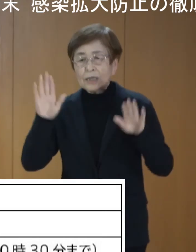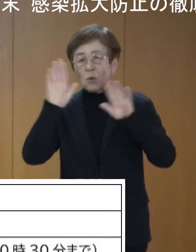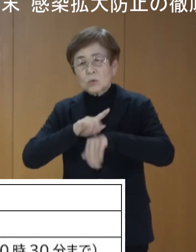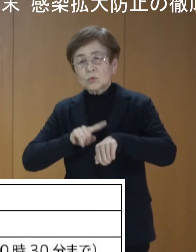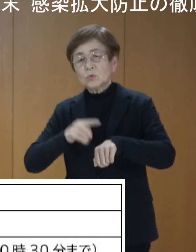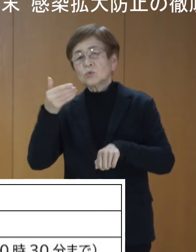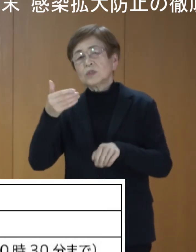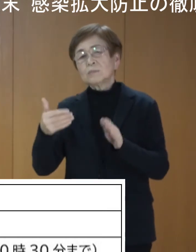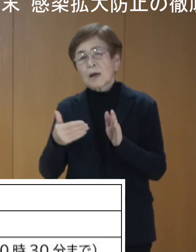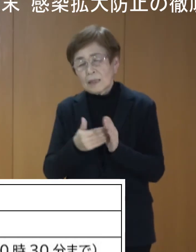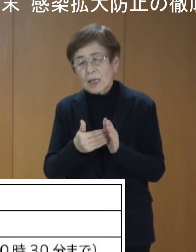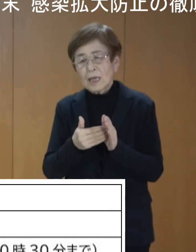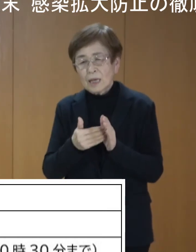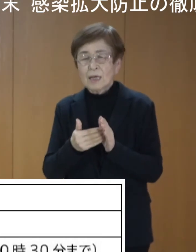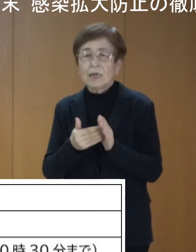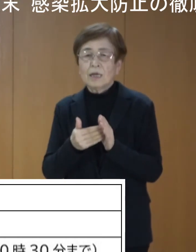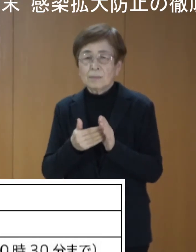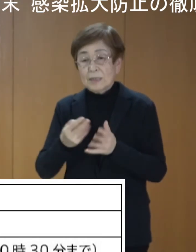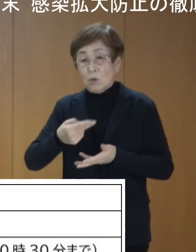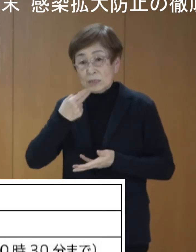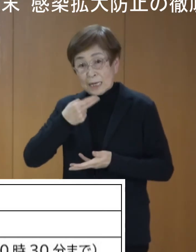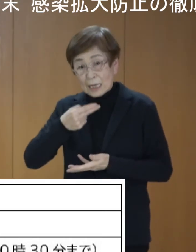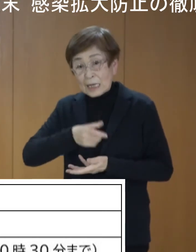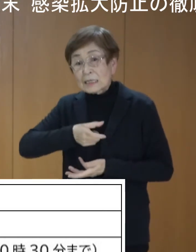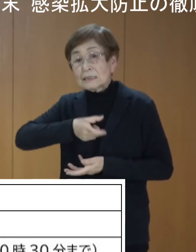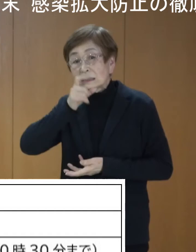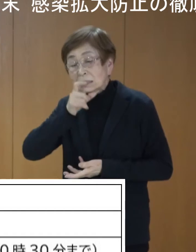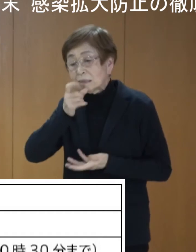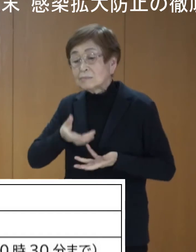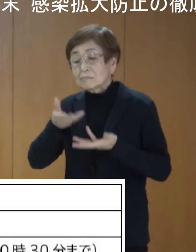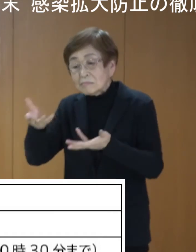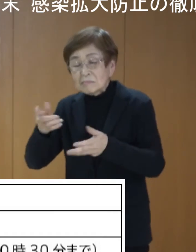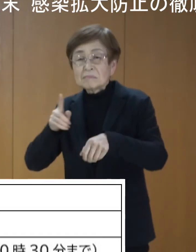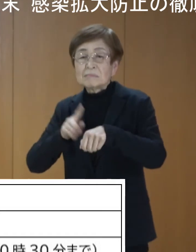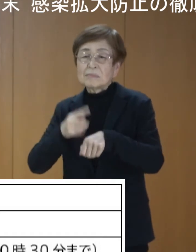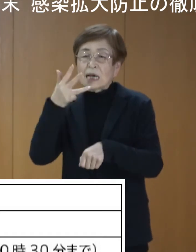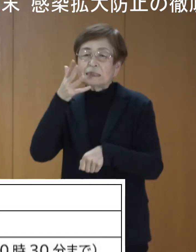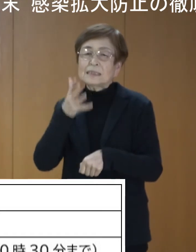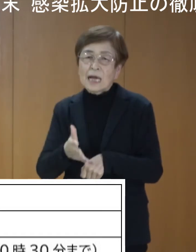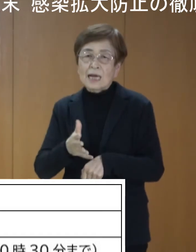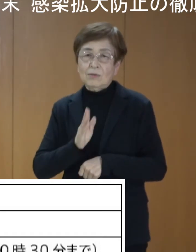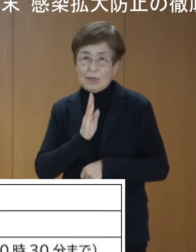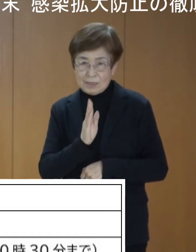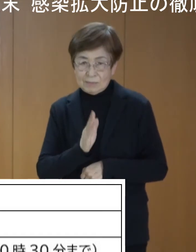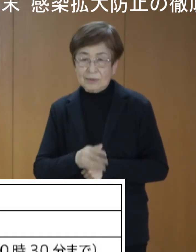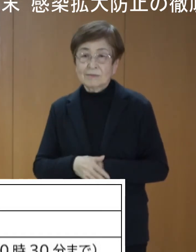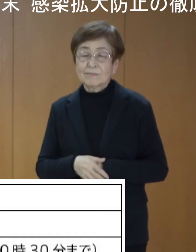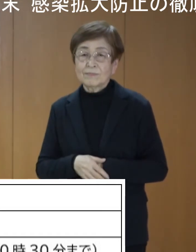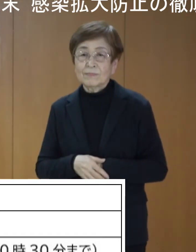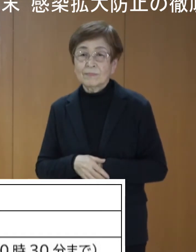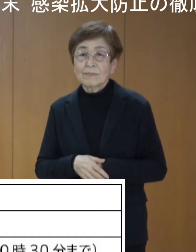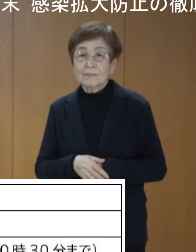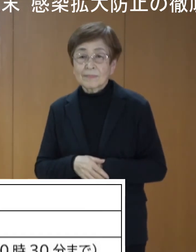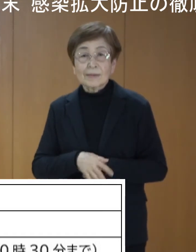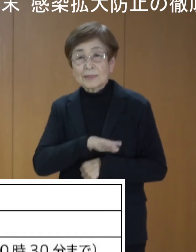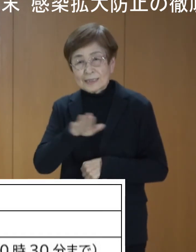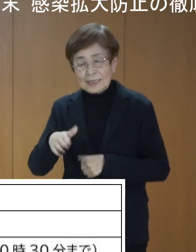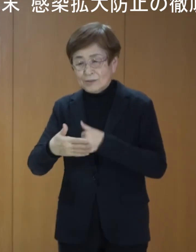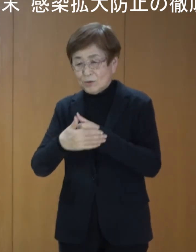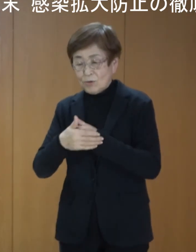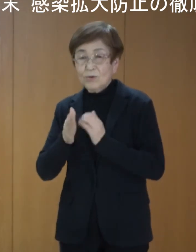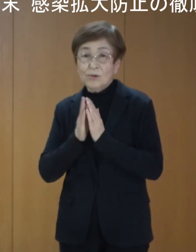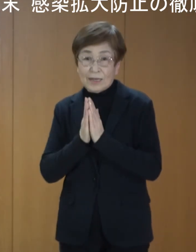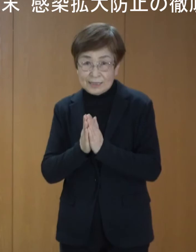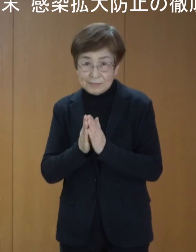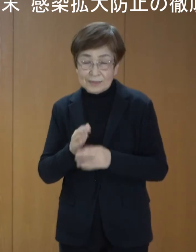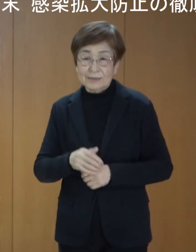21時までの営業、お酒は20時30分までとしてください。ご協力をよろしくお願い